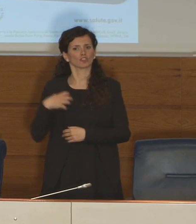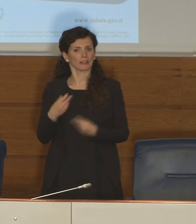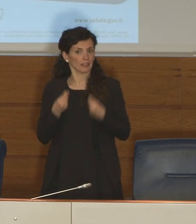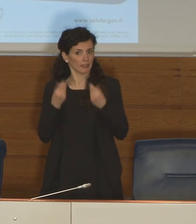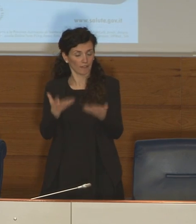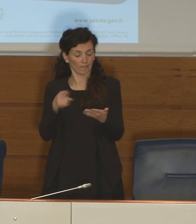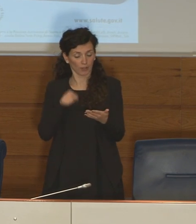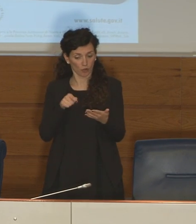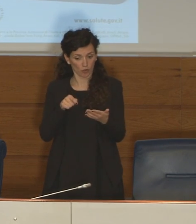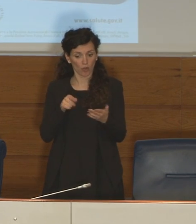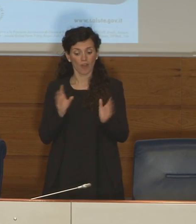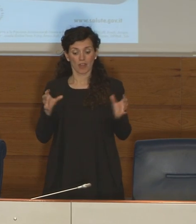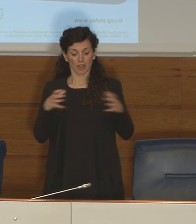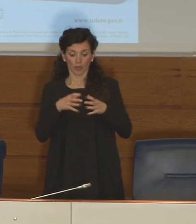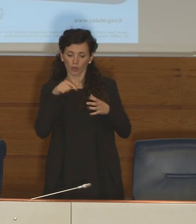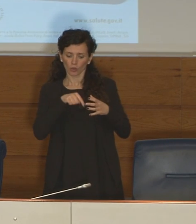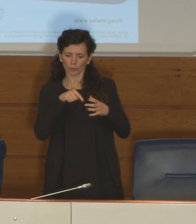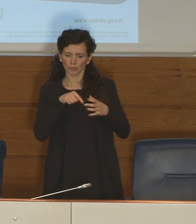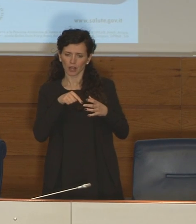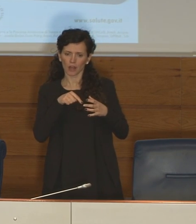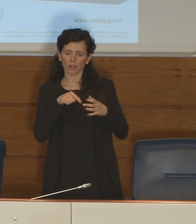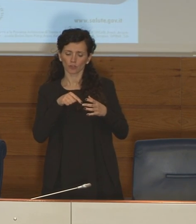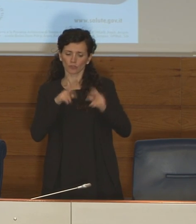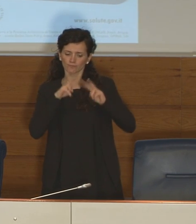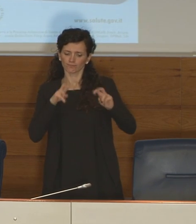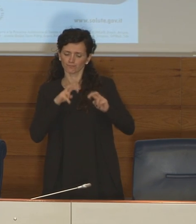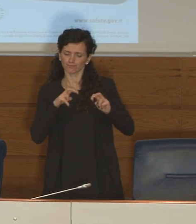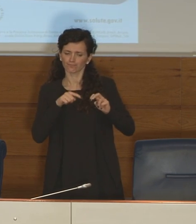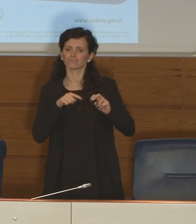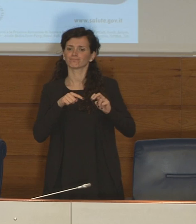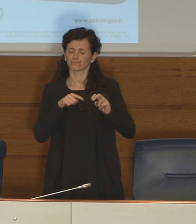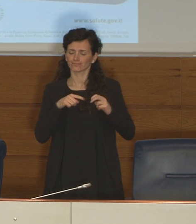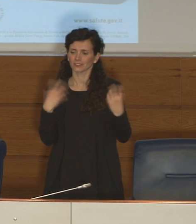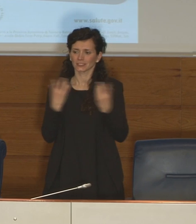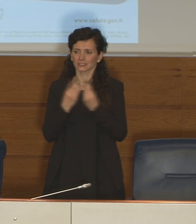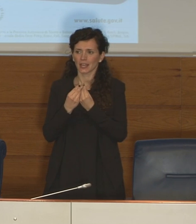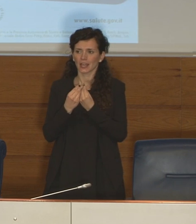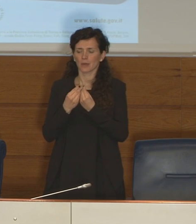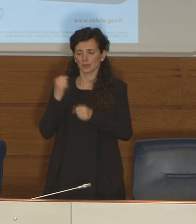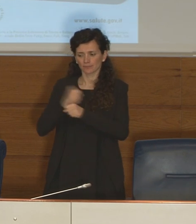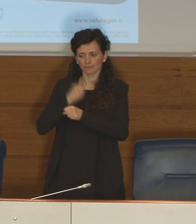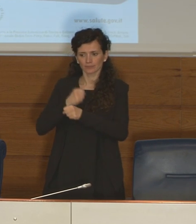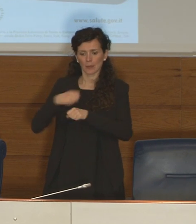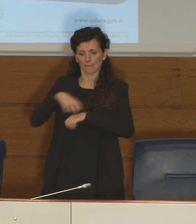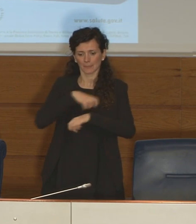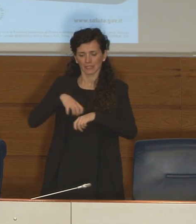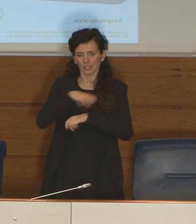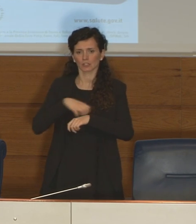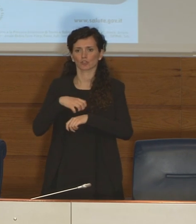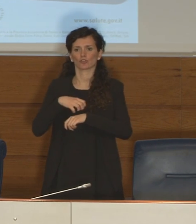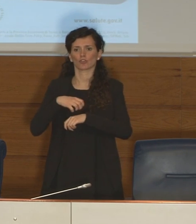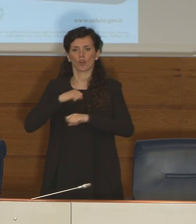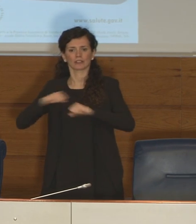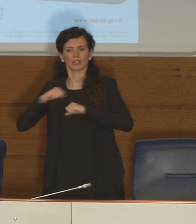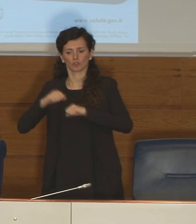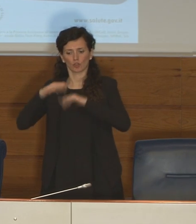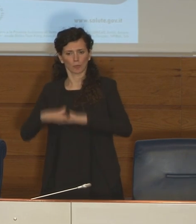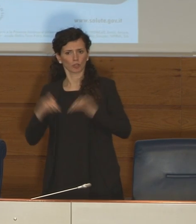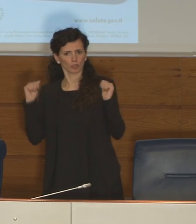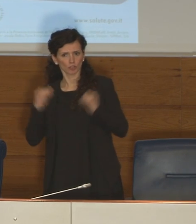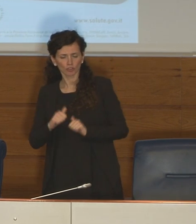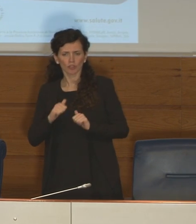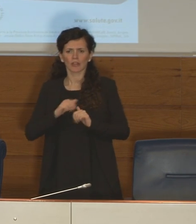esprime su quesiti che pone il ministro il direttore della protezione civile o altre